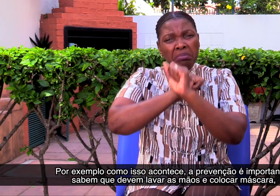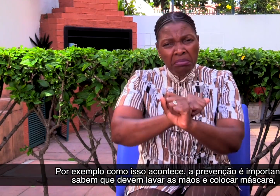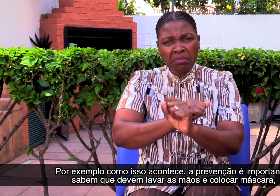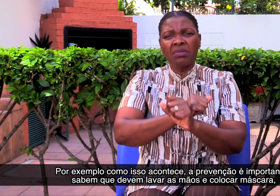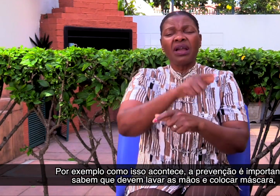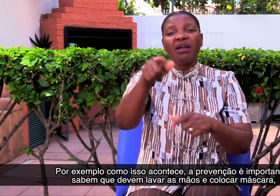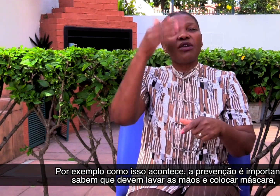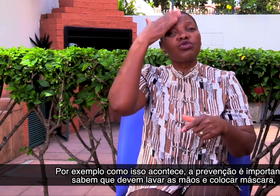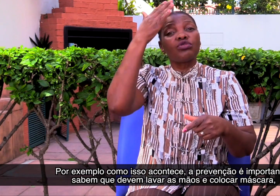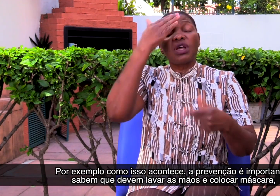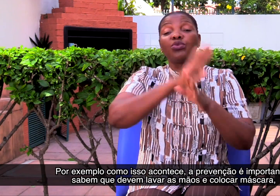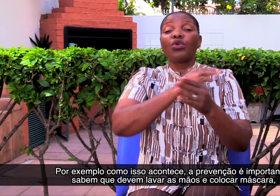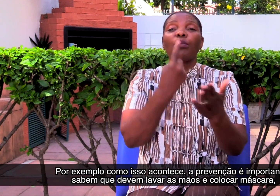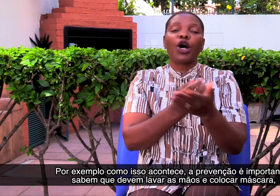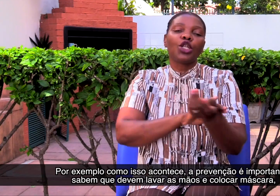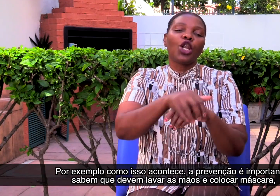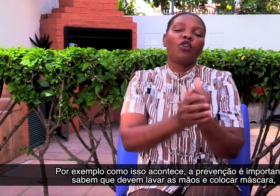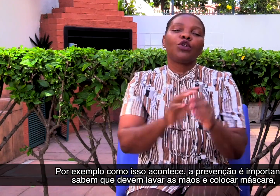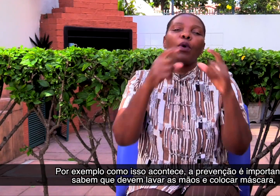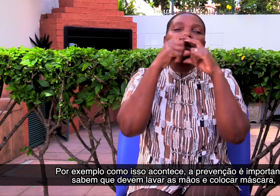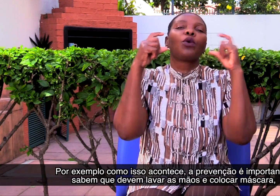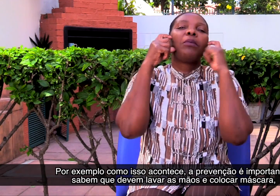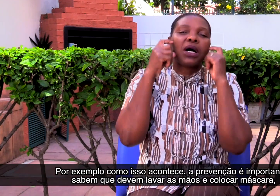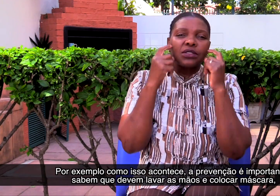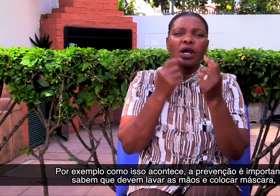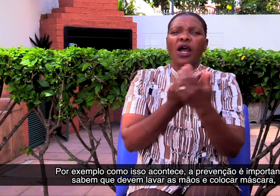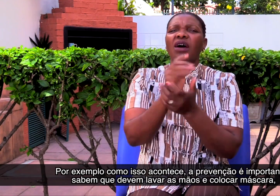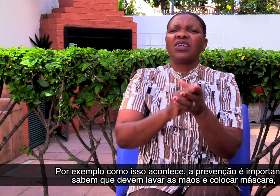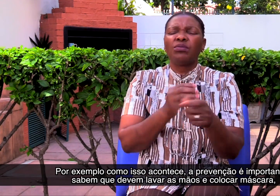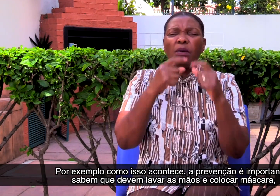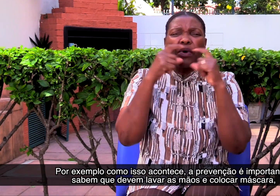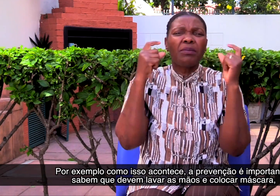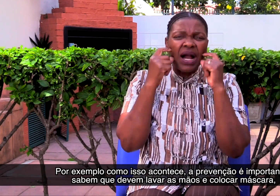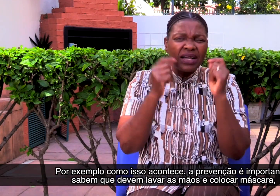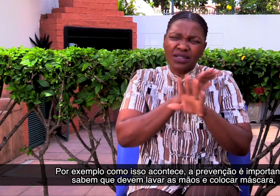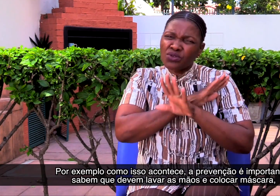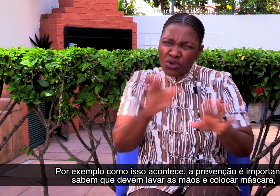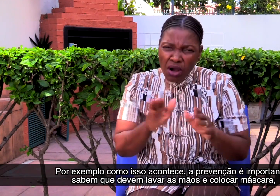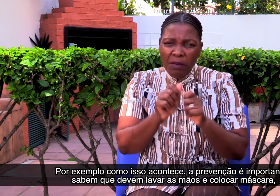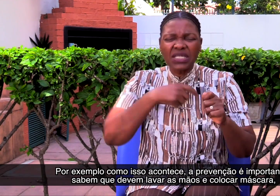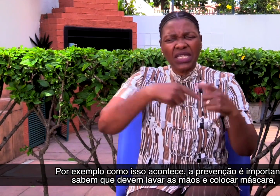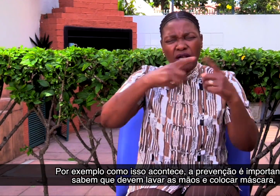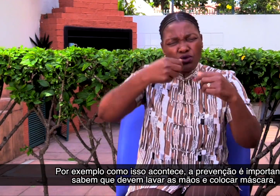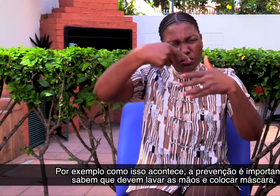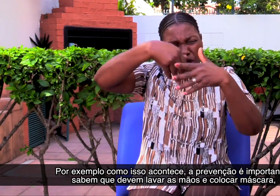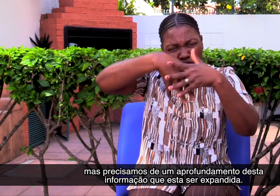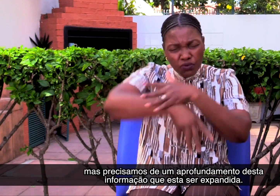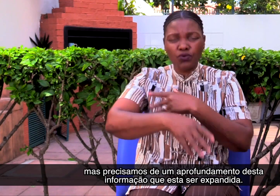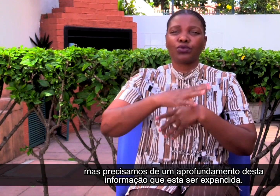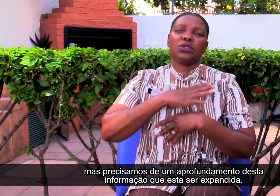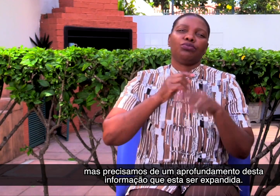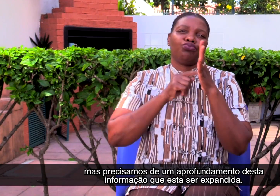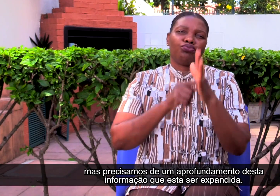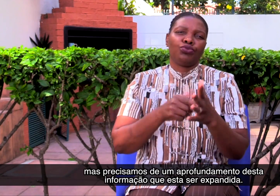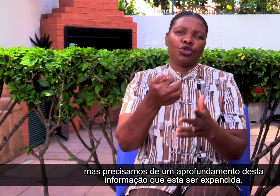como isso acontece, como que deve prevenir-se, só sabemos que deve-se lavar as mãos e colocar uma máscara.